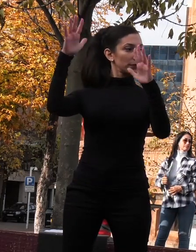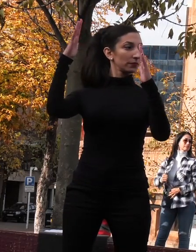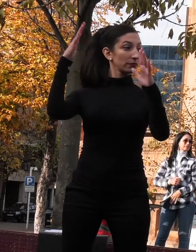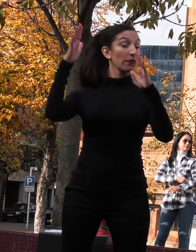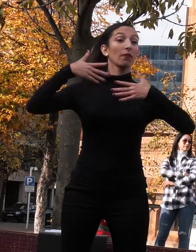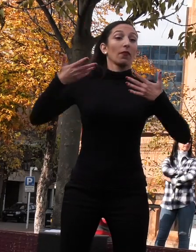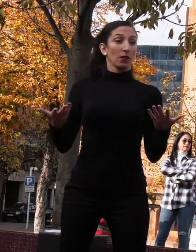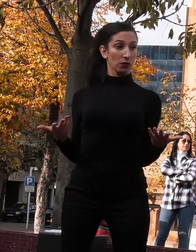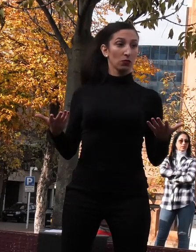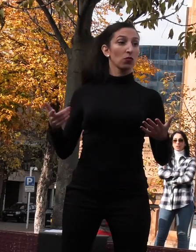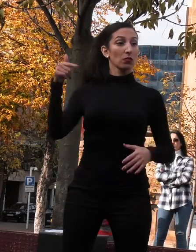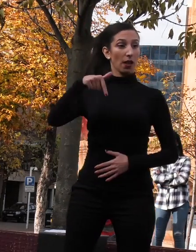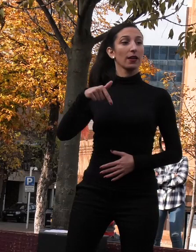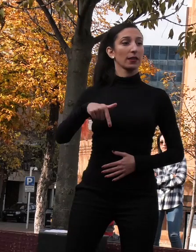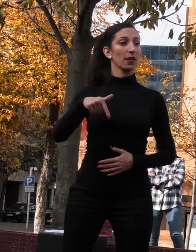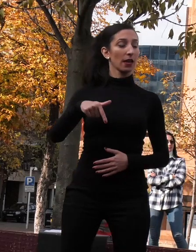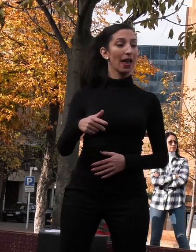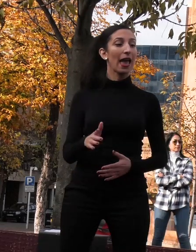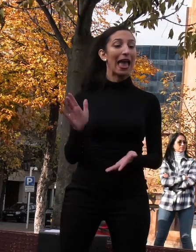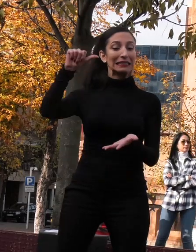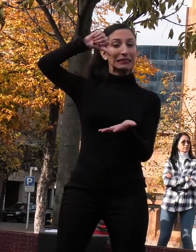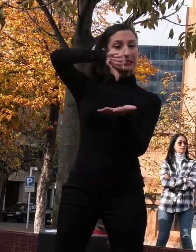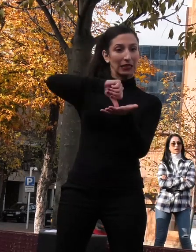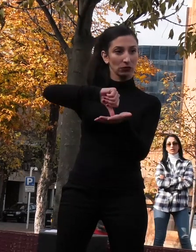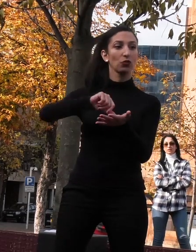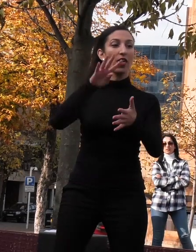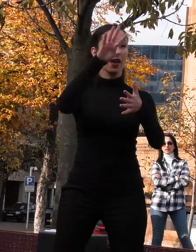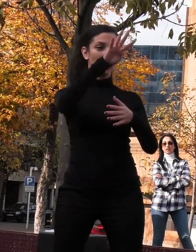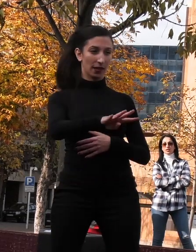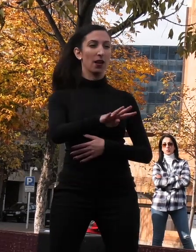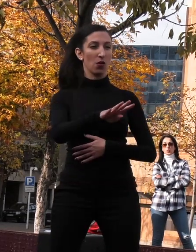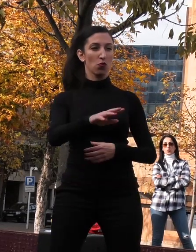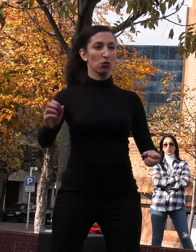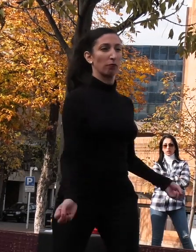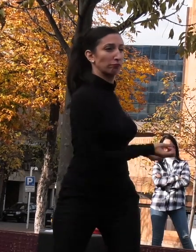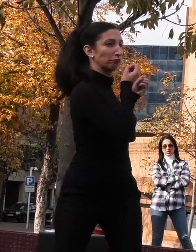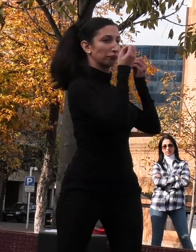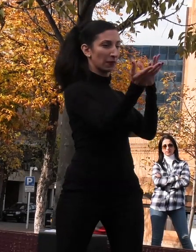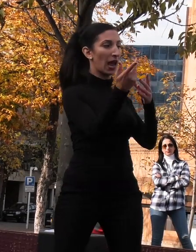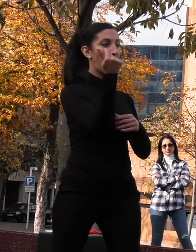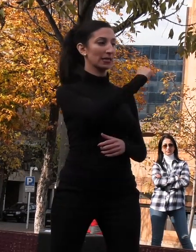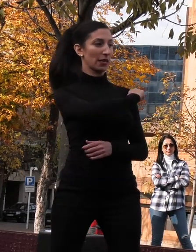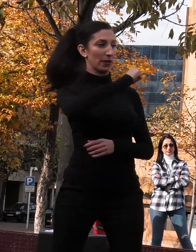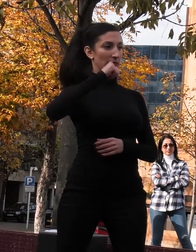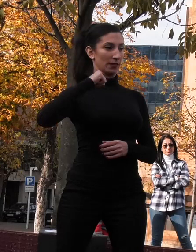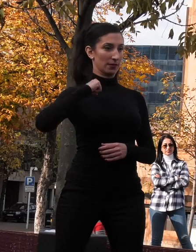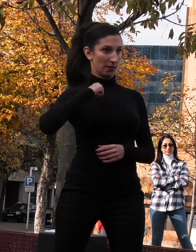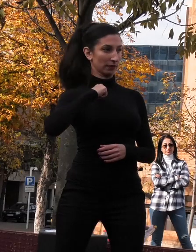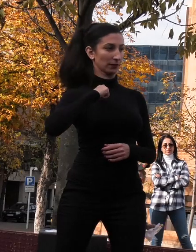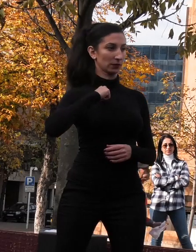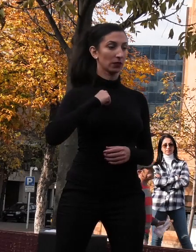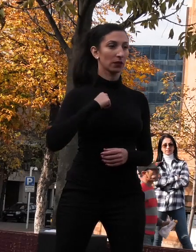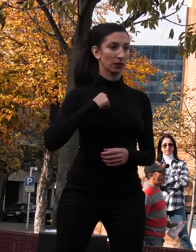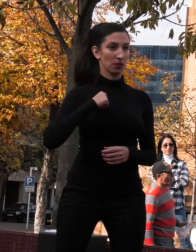Así que desde aquí, el corazón de Cataluña, les mandamos un mensaje a los separatistas.